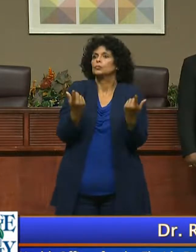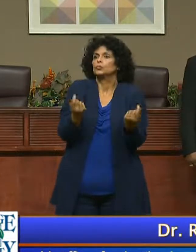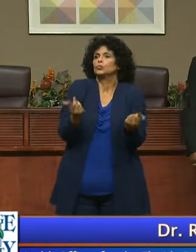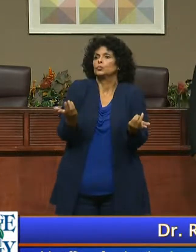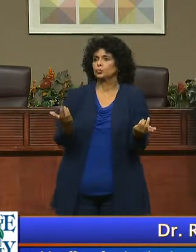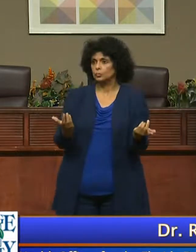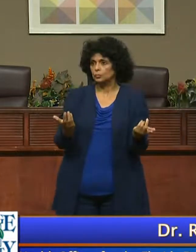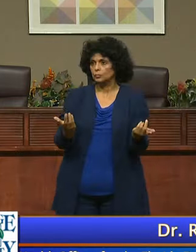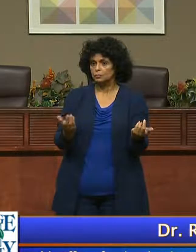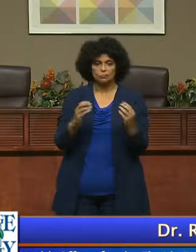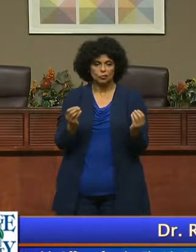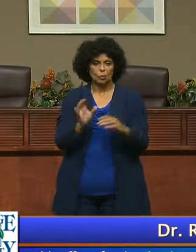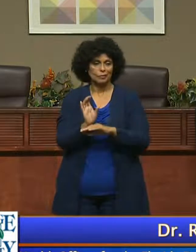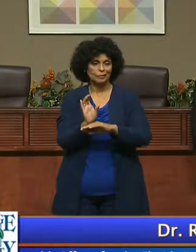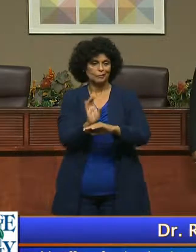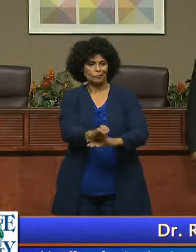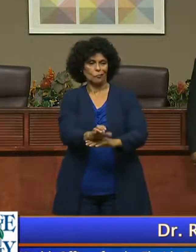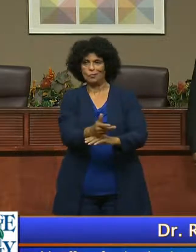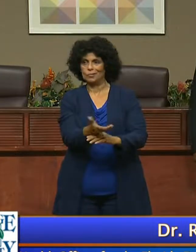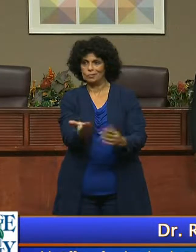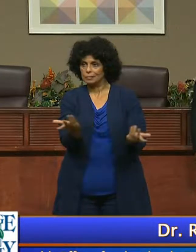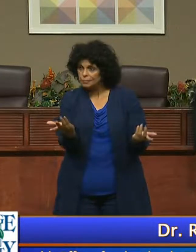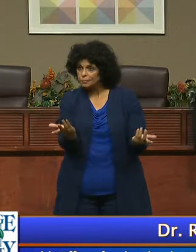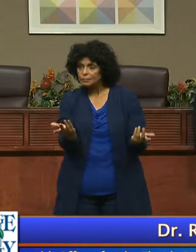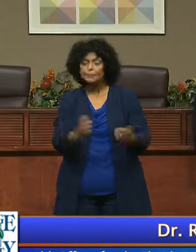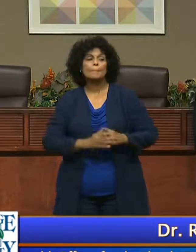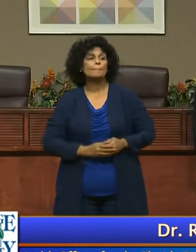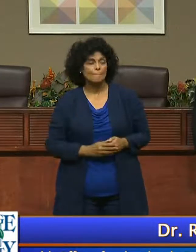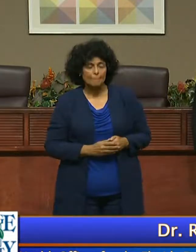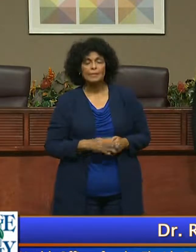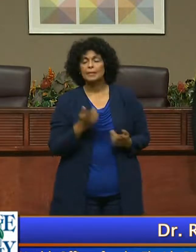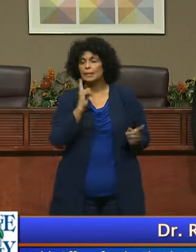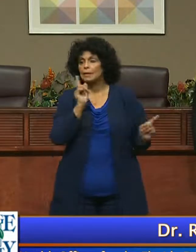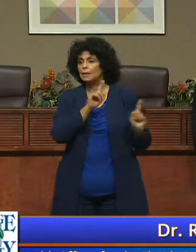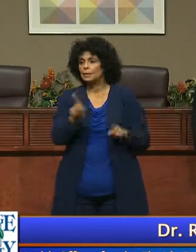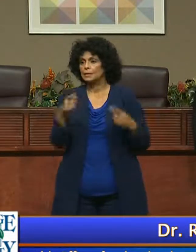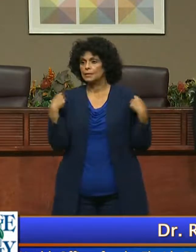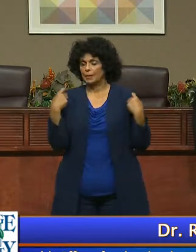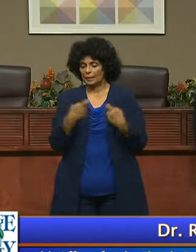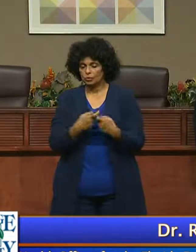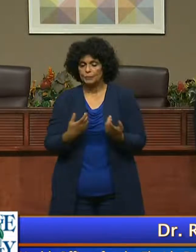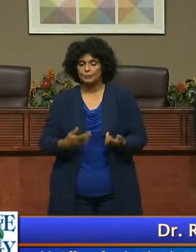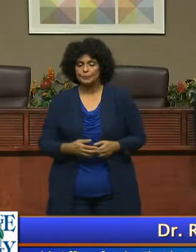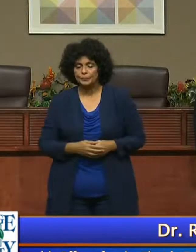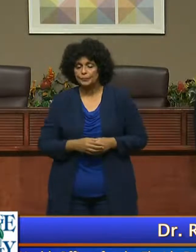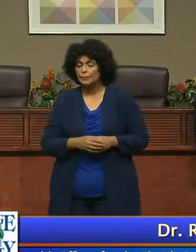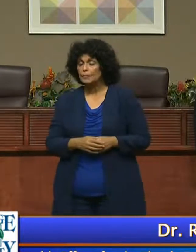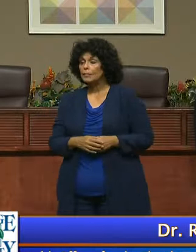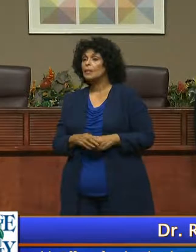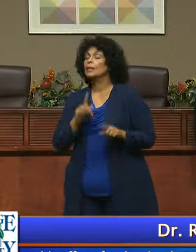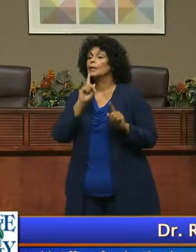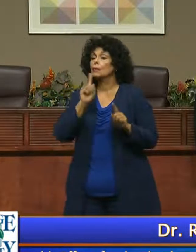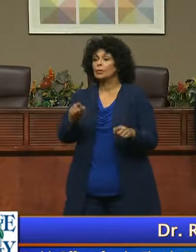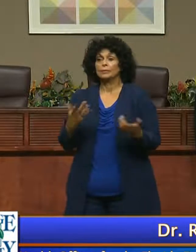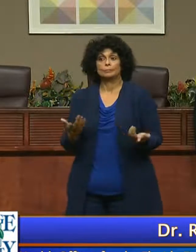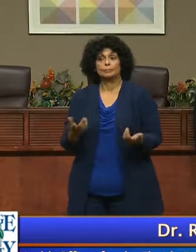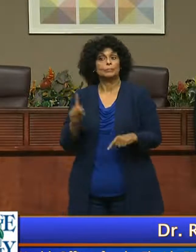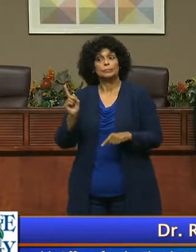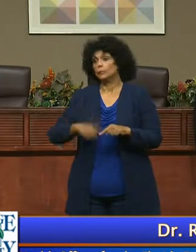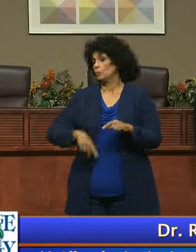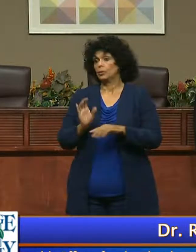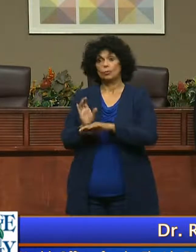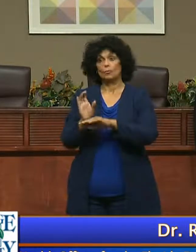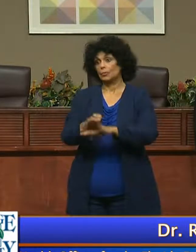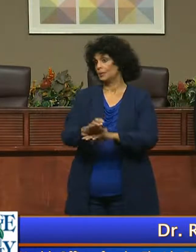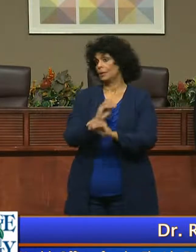is no an enforcement component to it. La respuesta es, mira, no podemos forzar a nadie a hacer